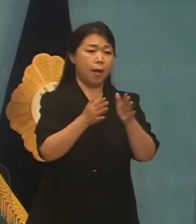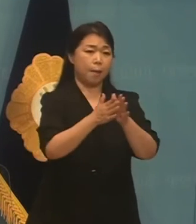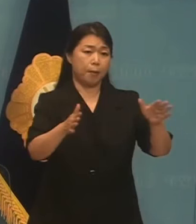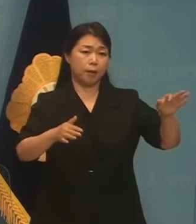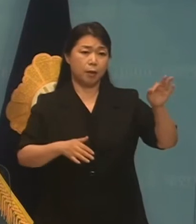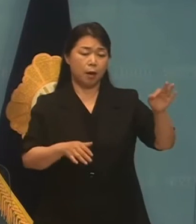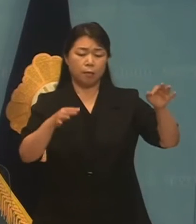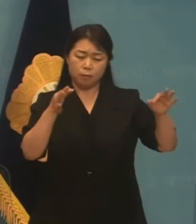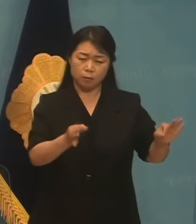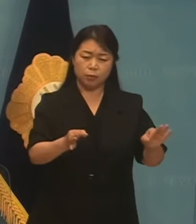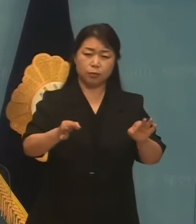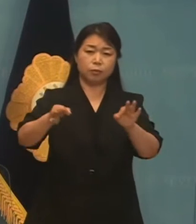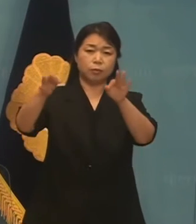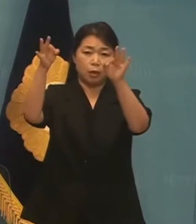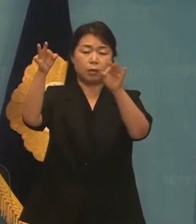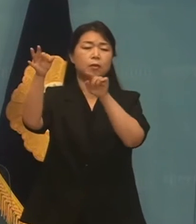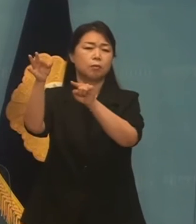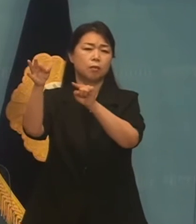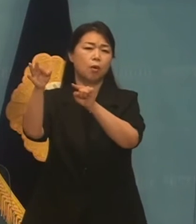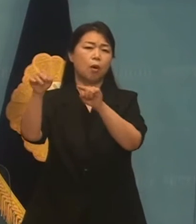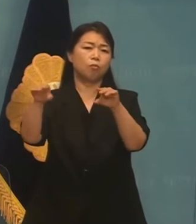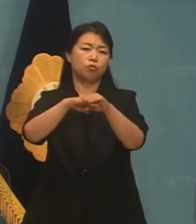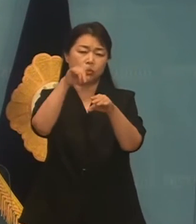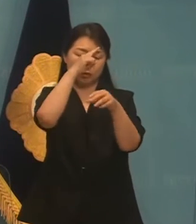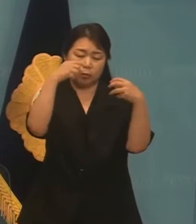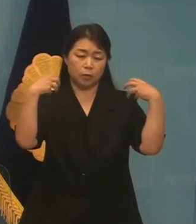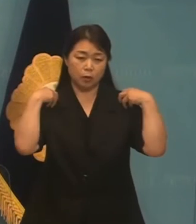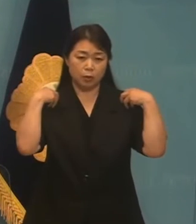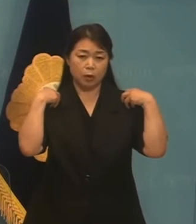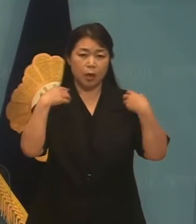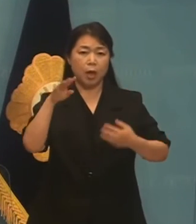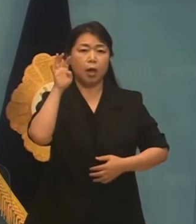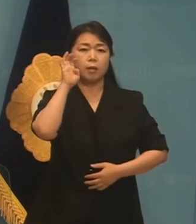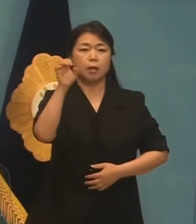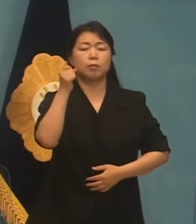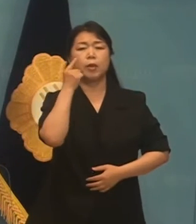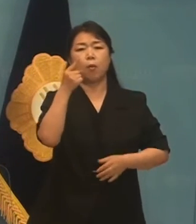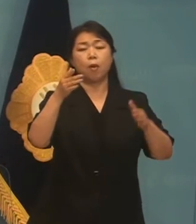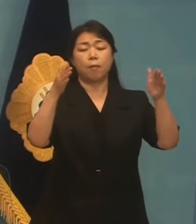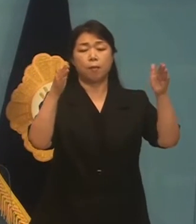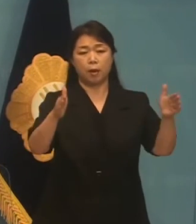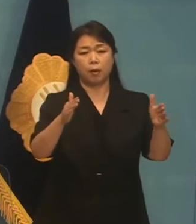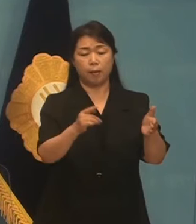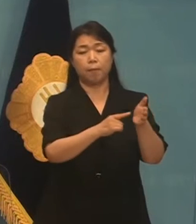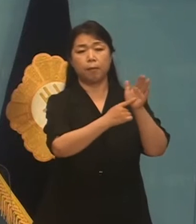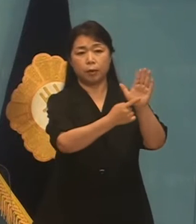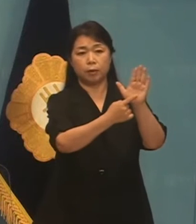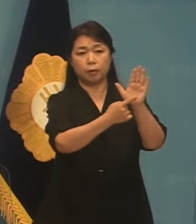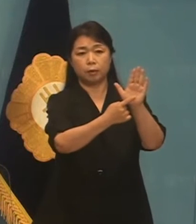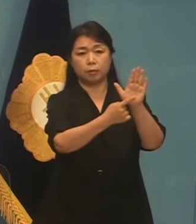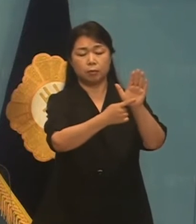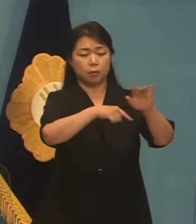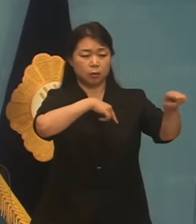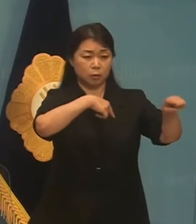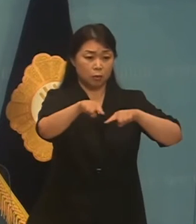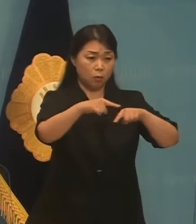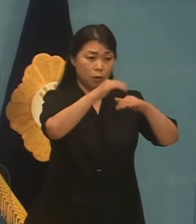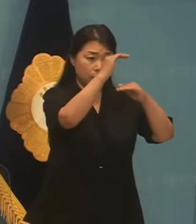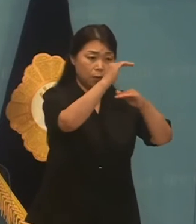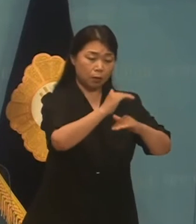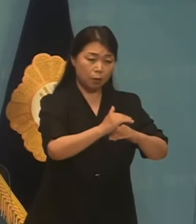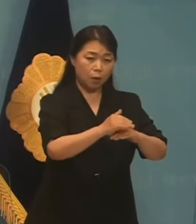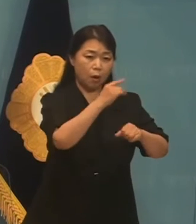상승이 문재인 집권 40개월 만에 나타났습니다. 정권배